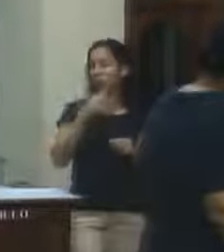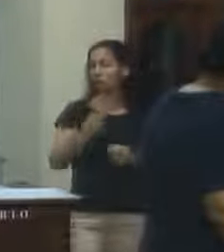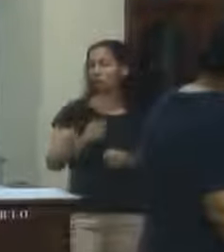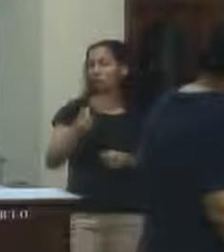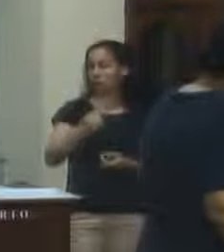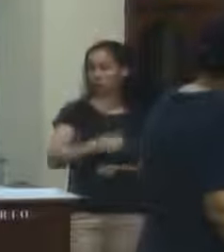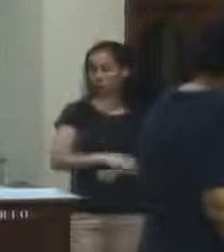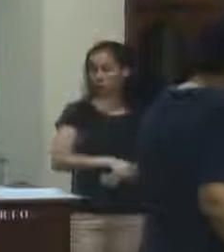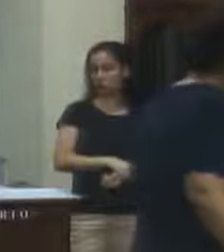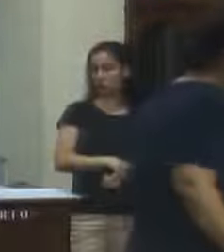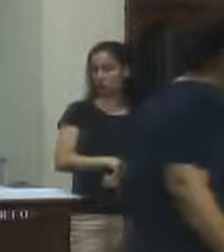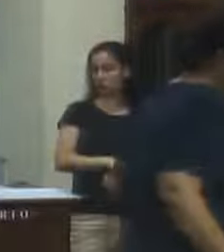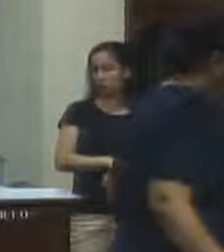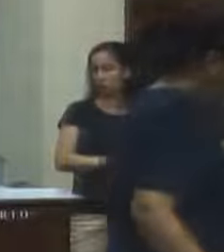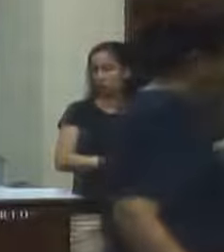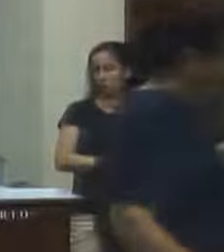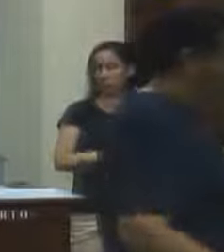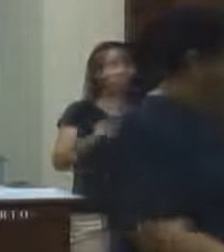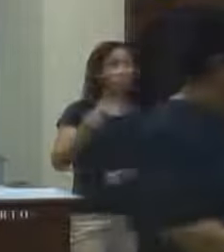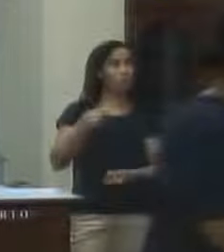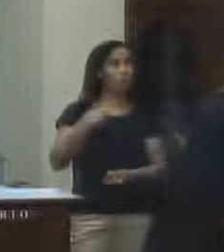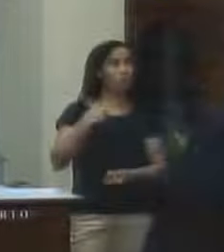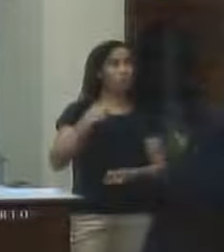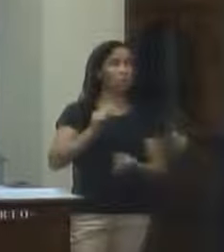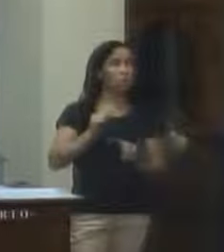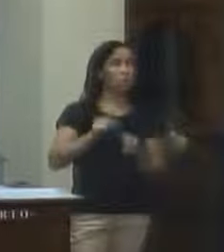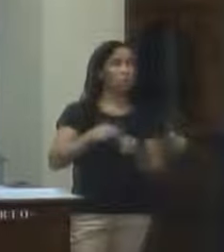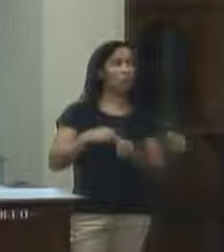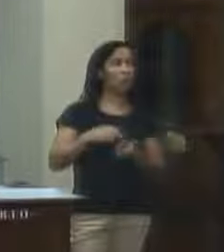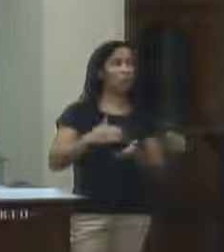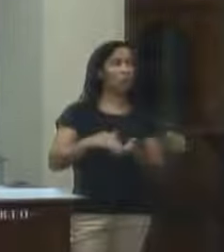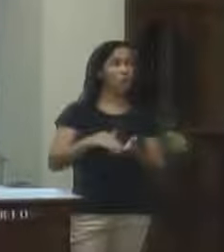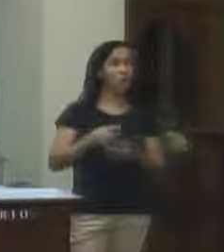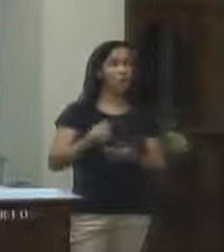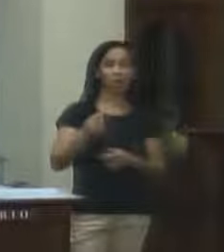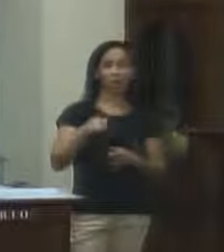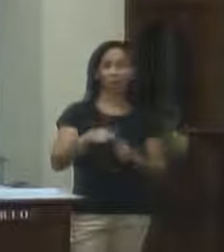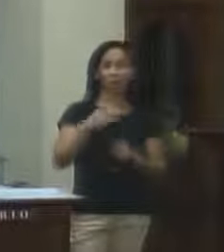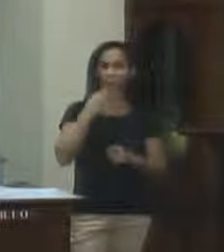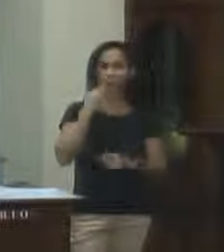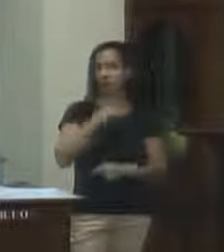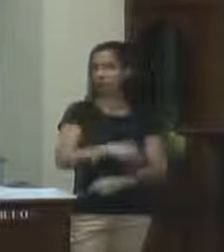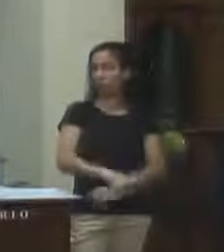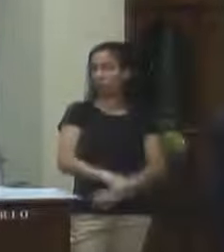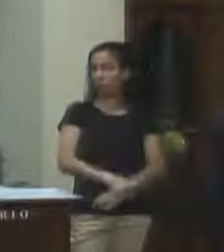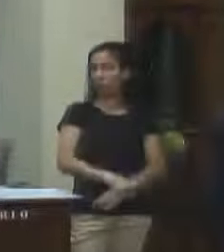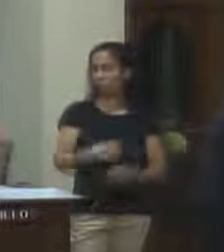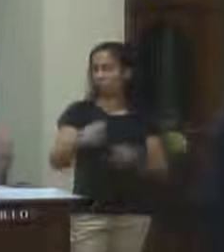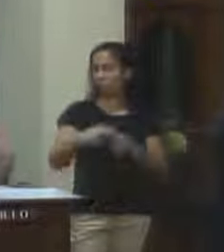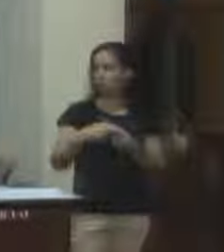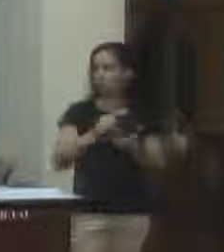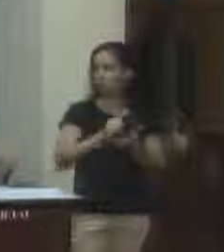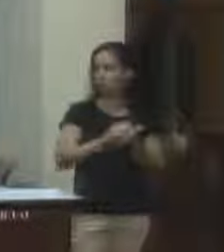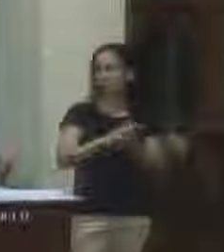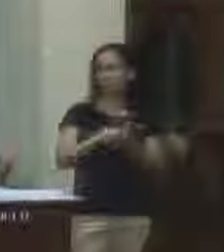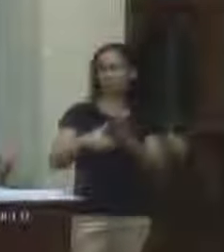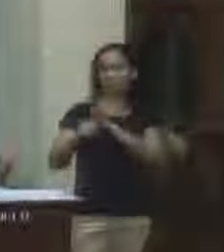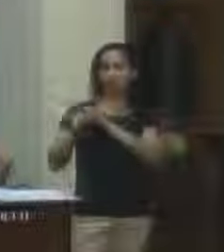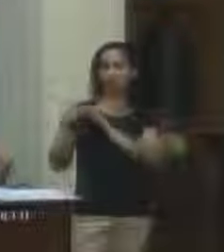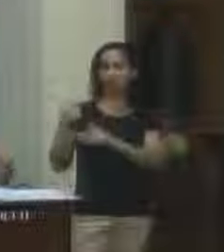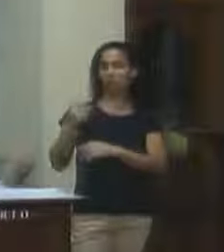preço? Olha, não passou por mim, não foi a Secretaria de Fazenda que estipulou o preço. Por que os decretos anteriores não tinham